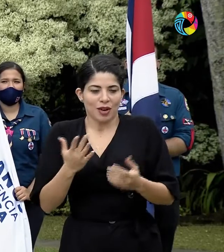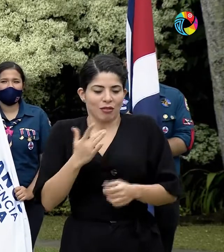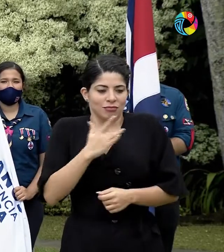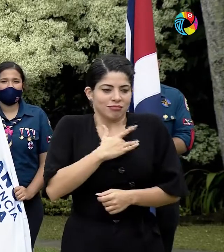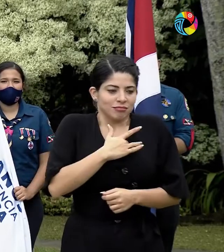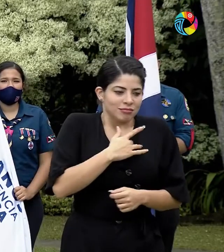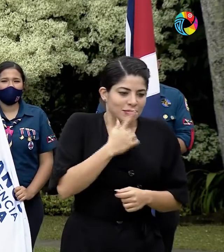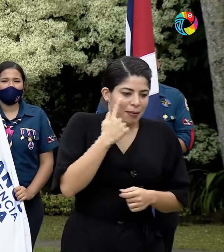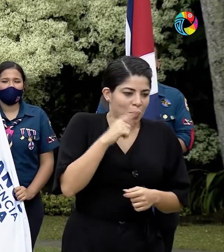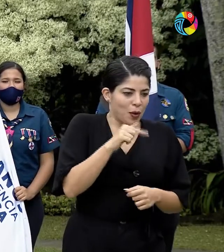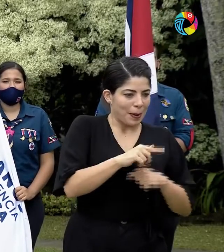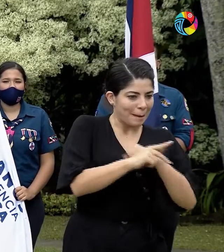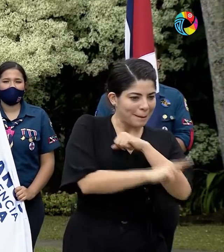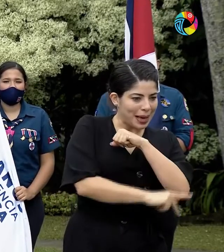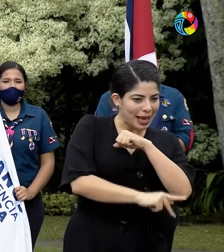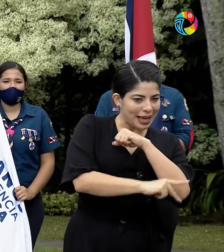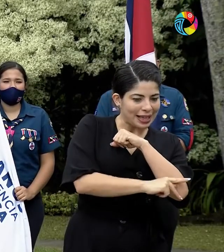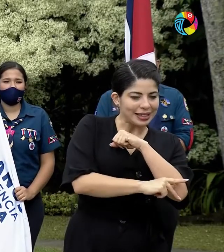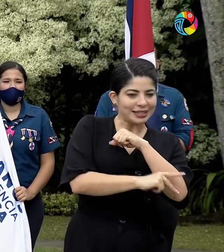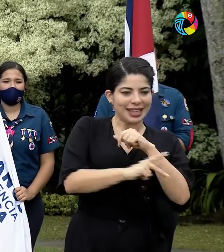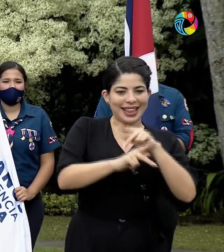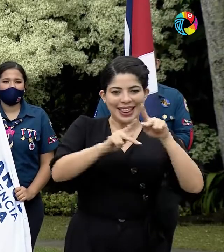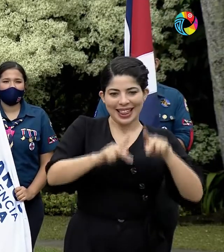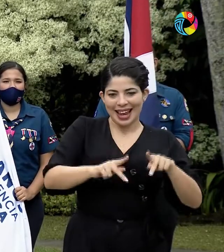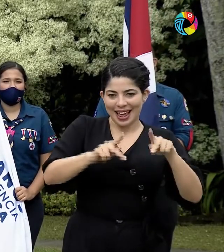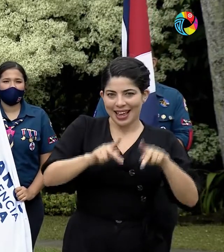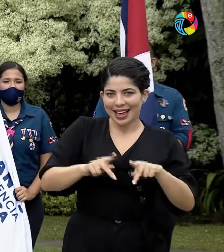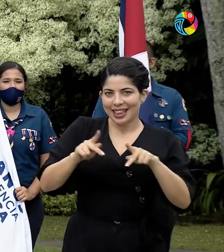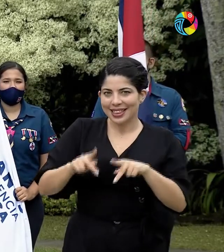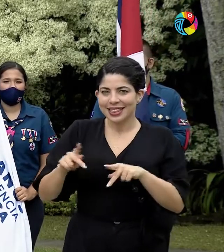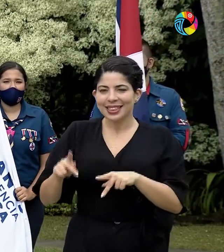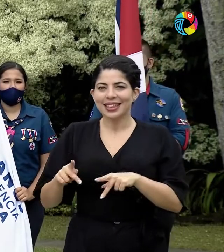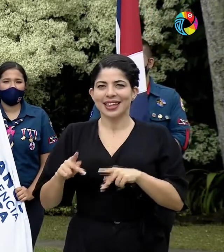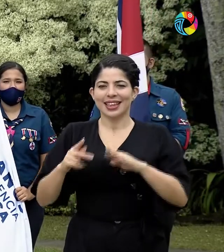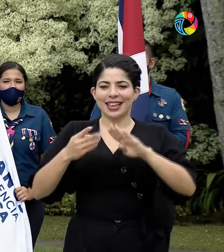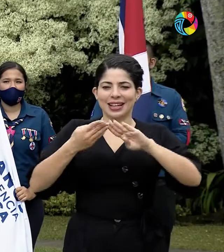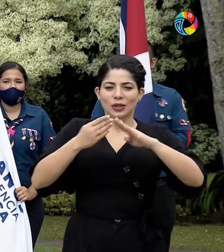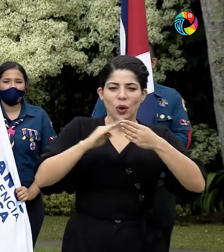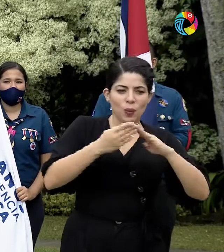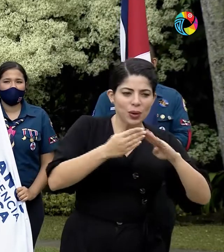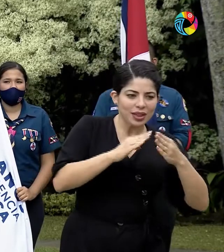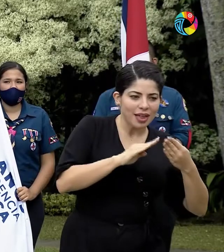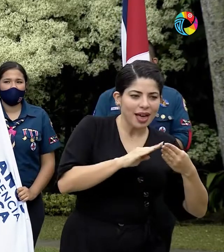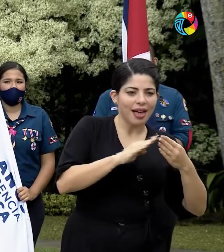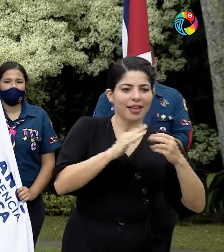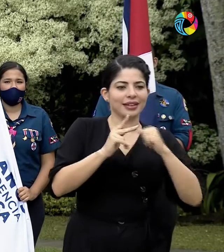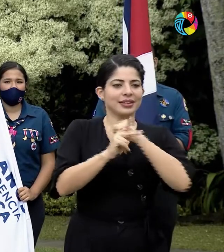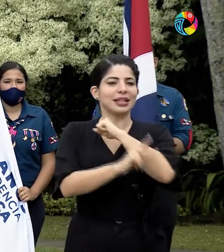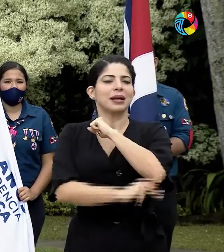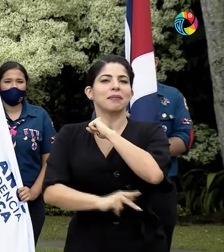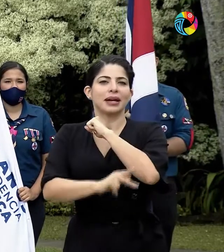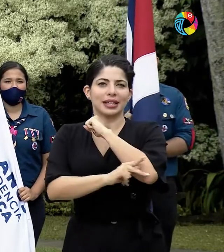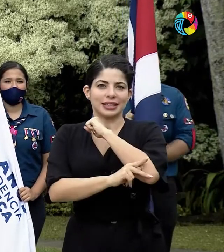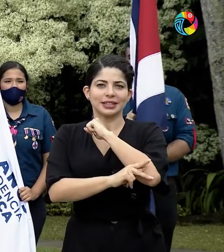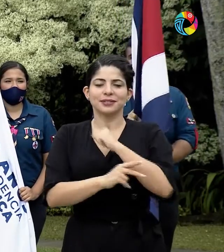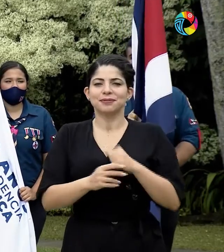país, de nuestra gente, de las comunidades, de la patria.